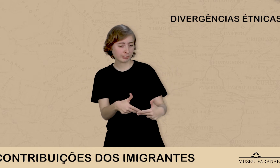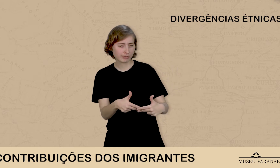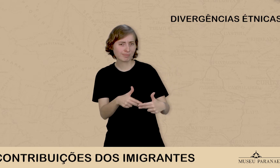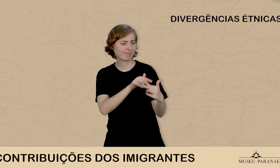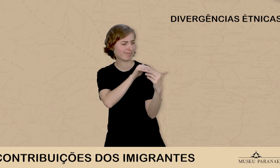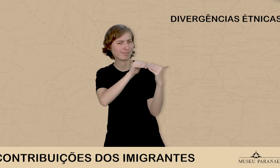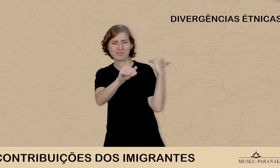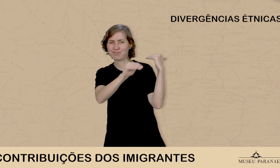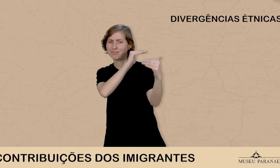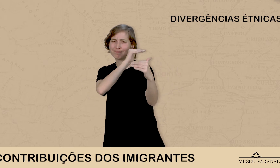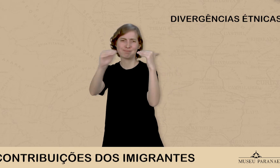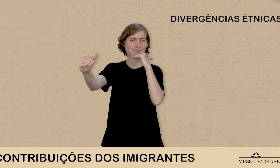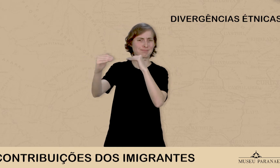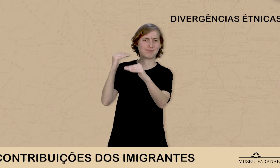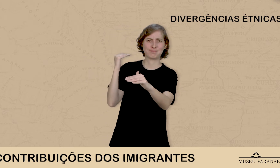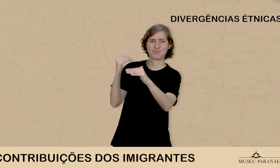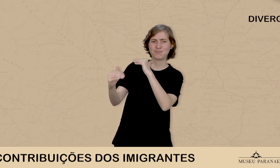divergências étnicas,